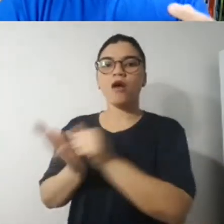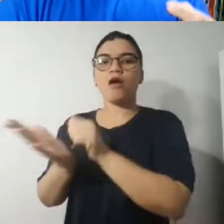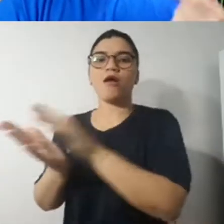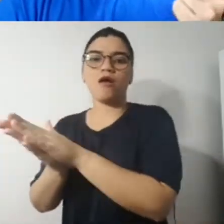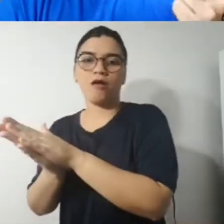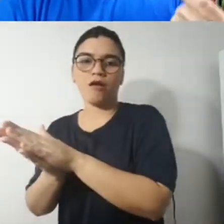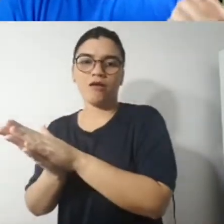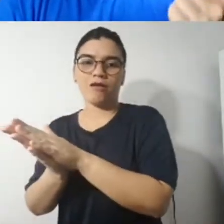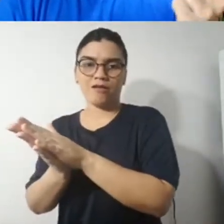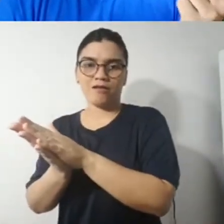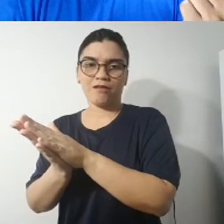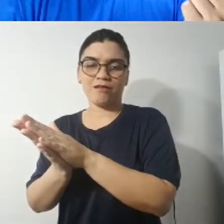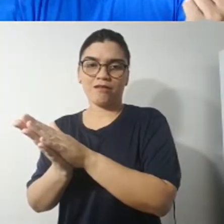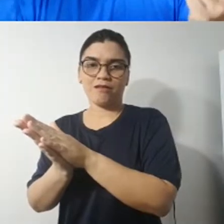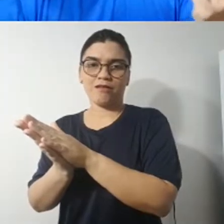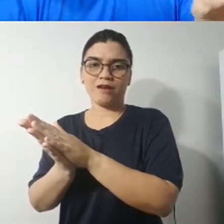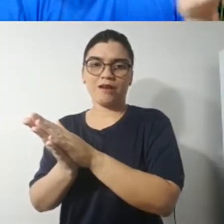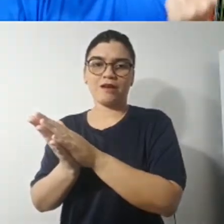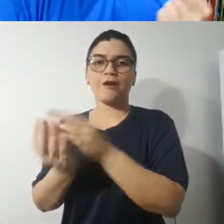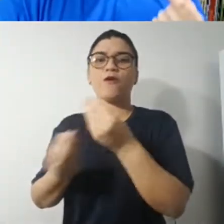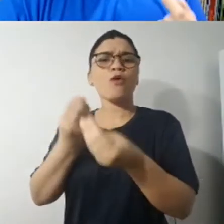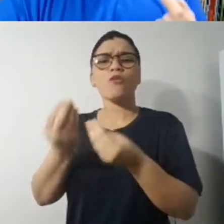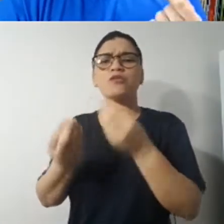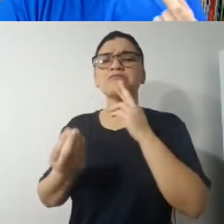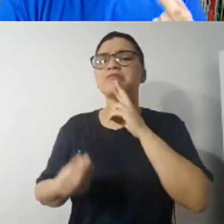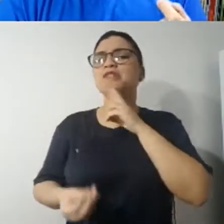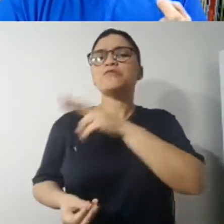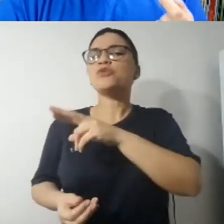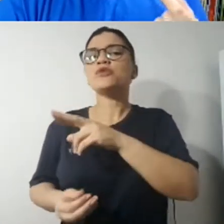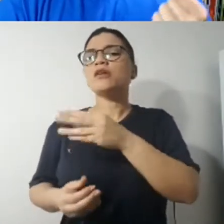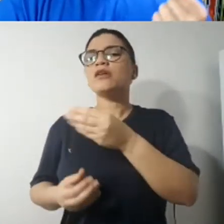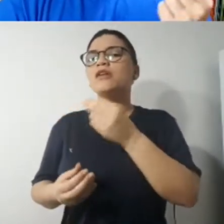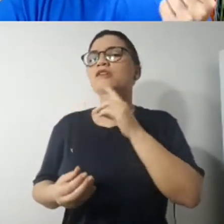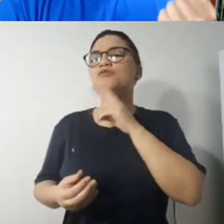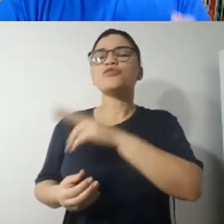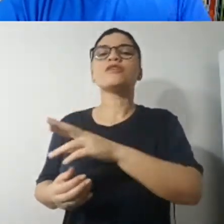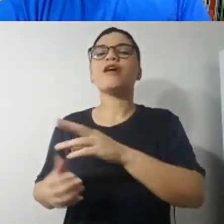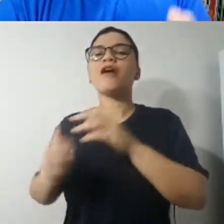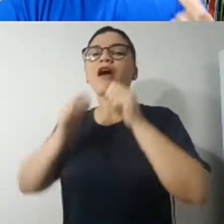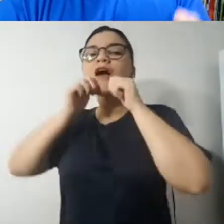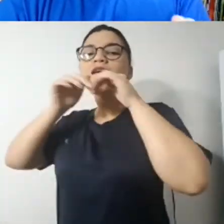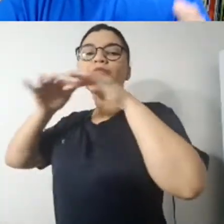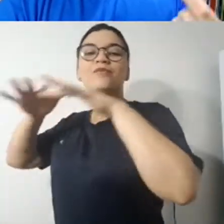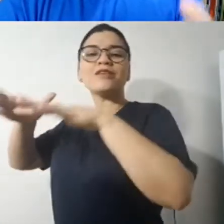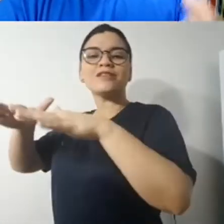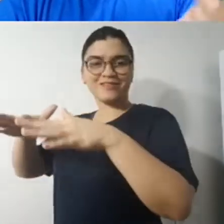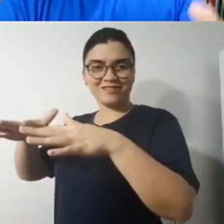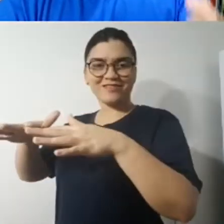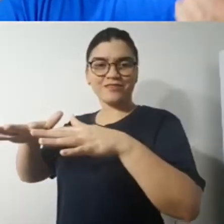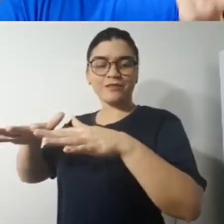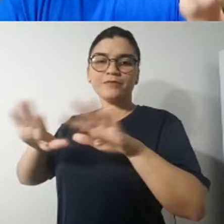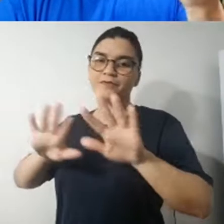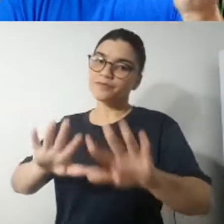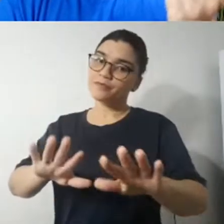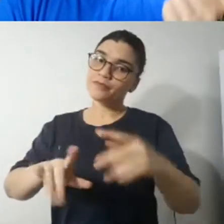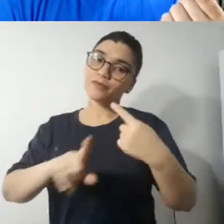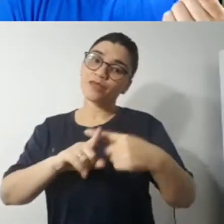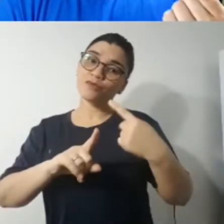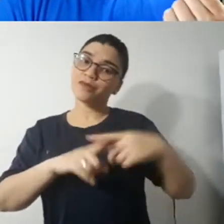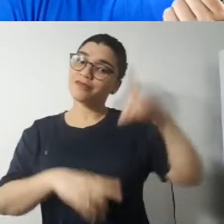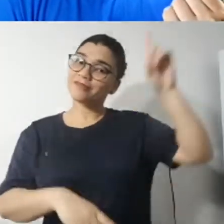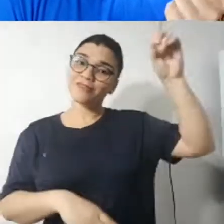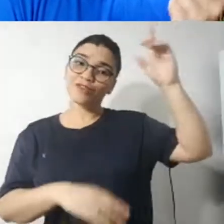responder com palavras de bênção. Mas por que isso? Ele dá razão. Pois para isto mesmo vocês foram